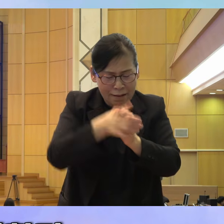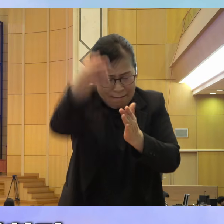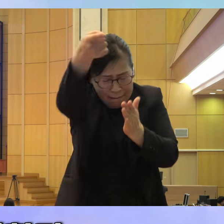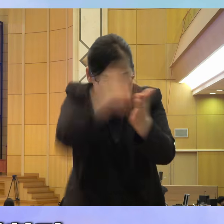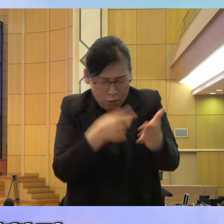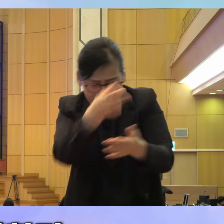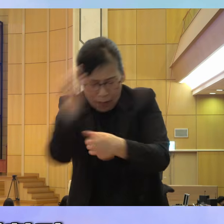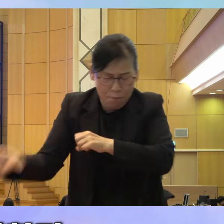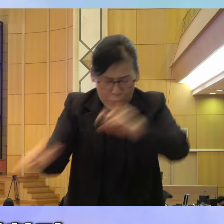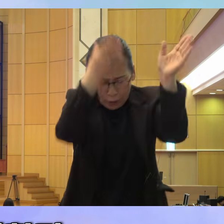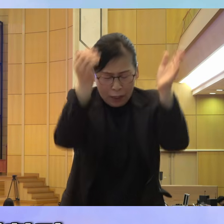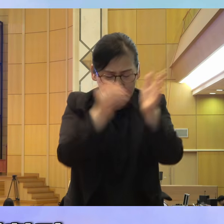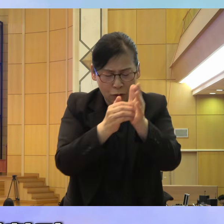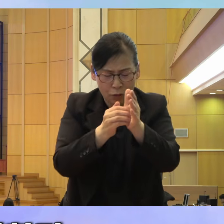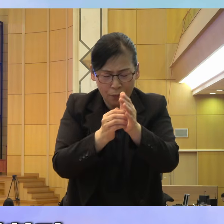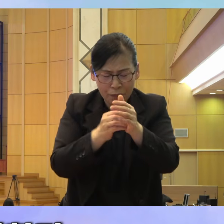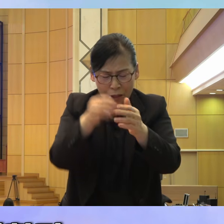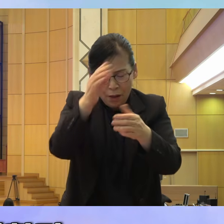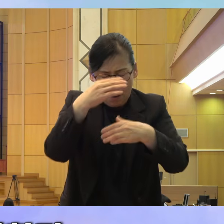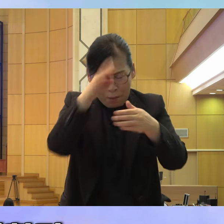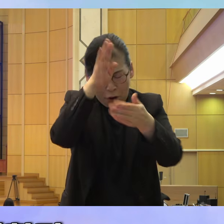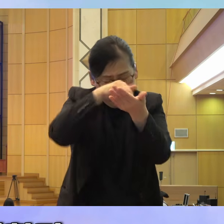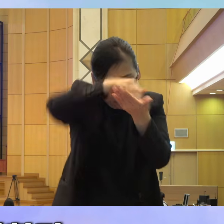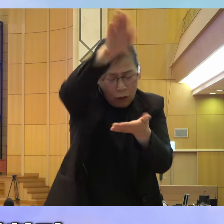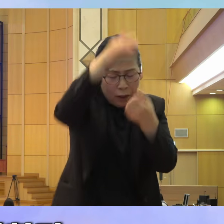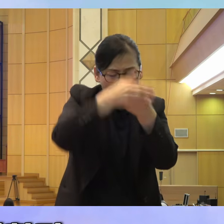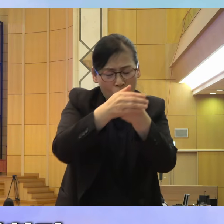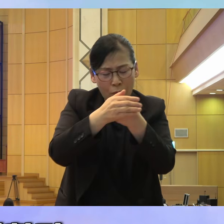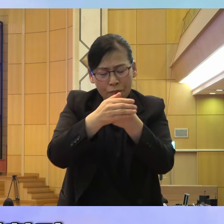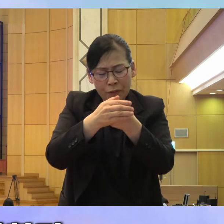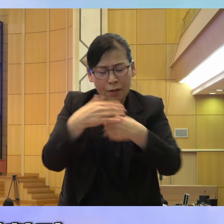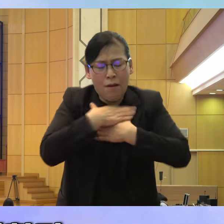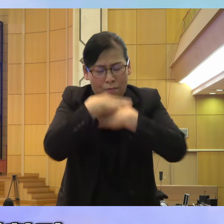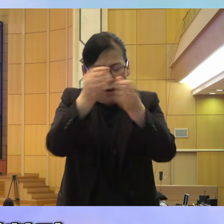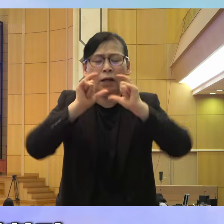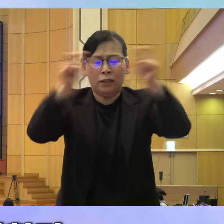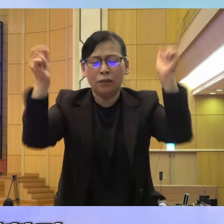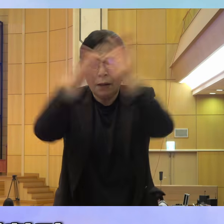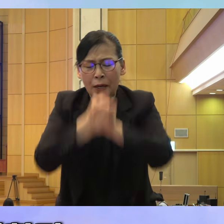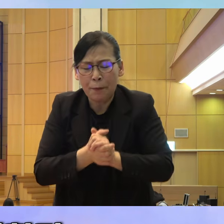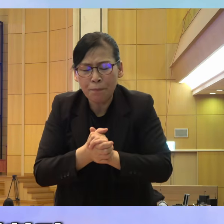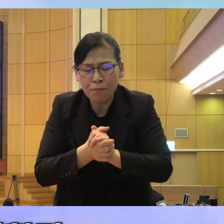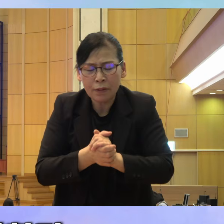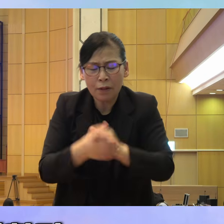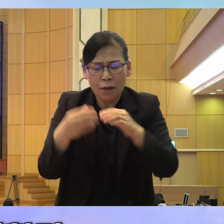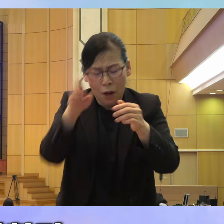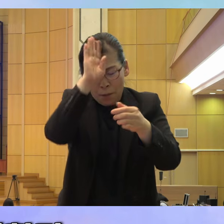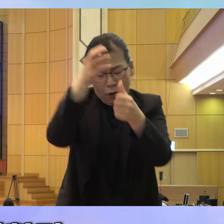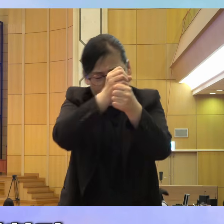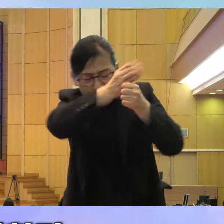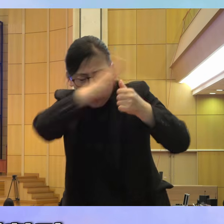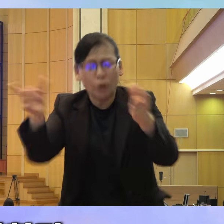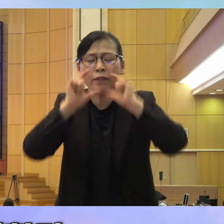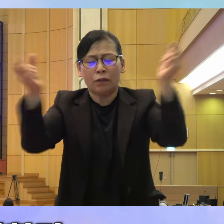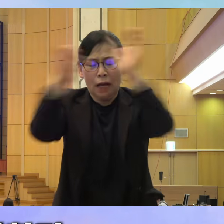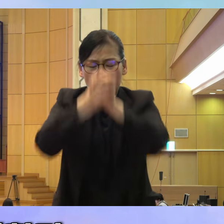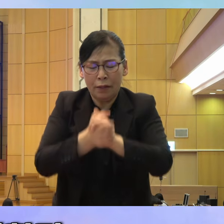칼로 잘라버리듯이 병은 떠나가고 평안할지어다 병에서